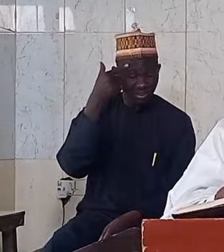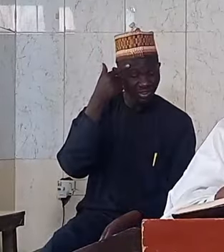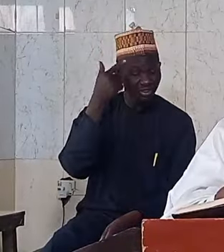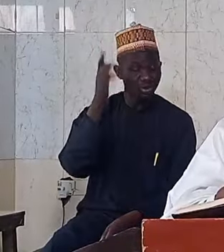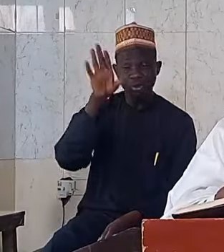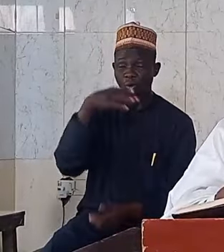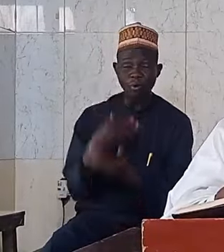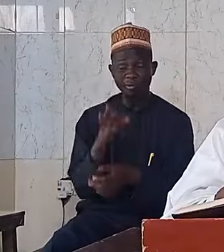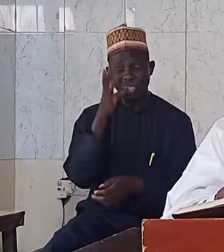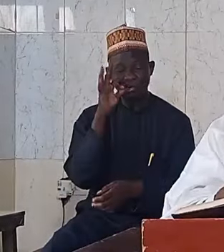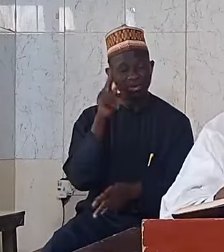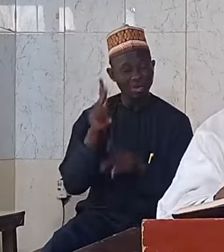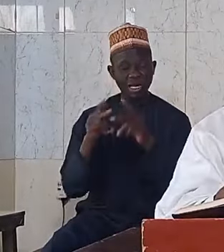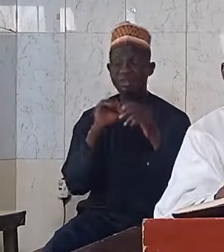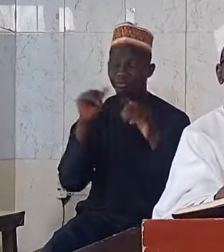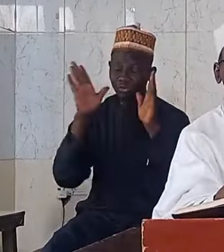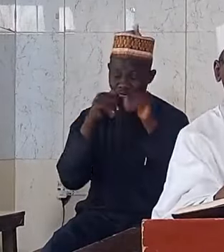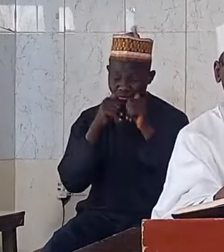a cikin wato